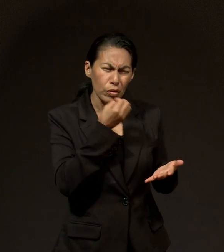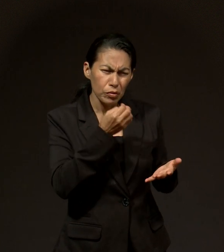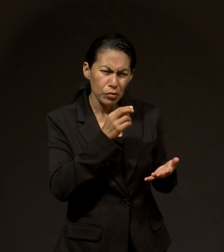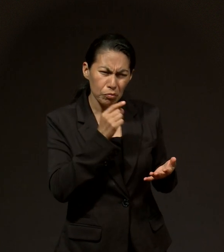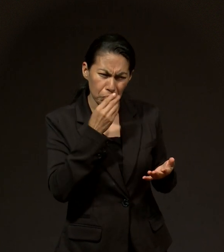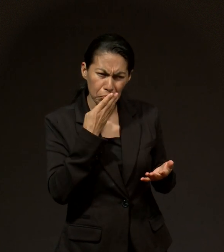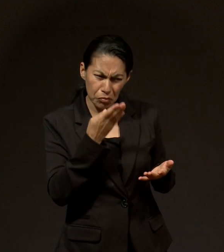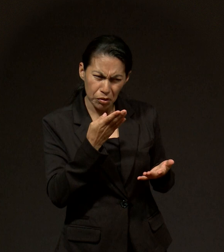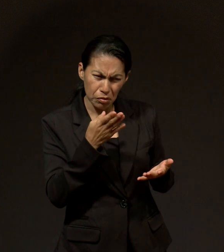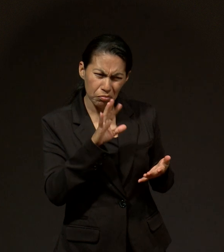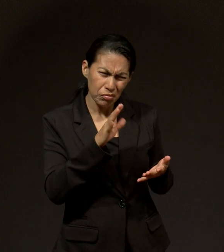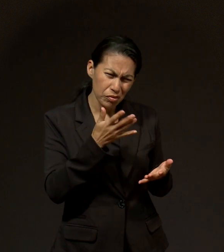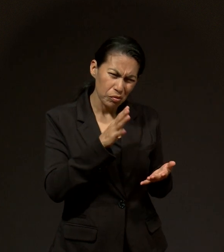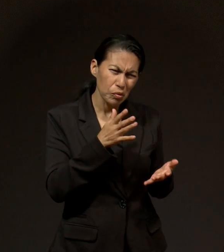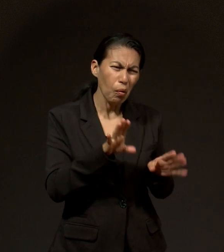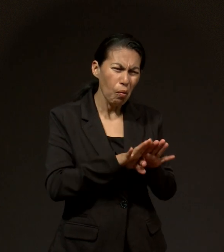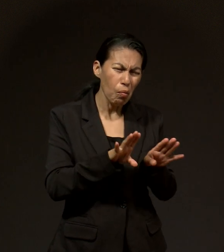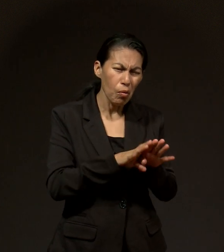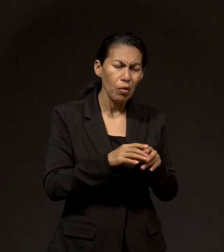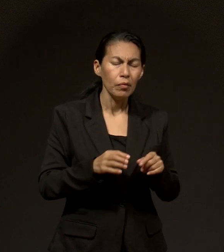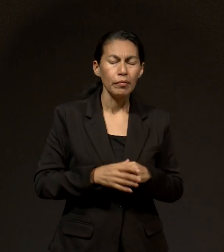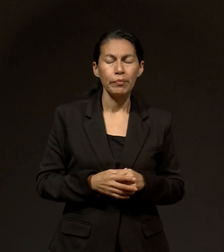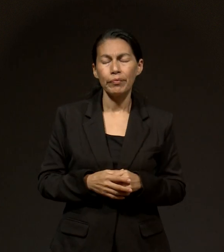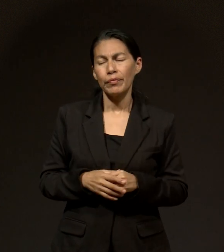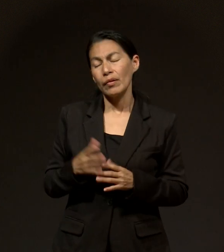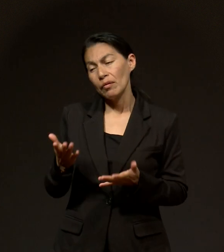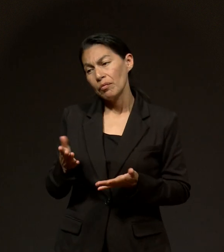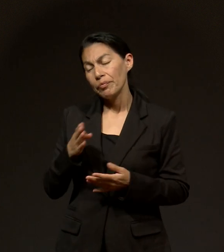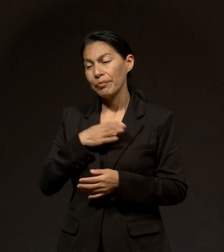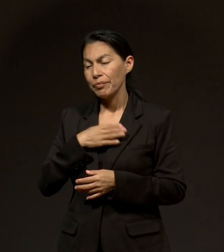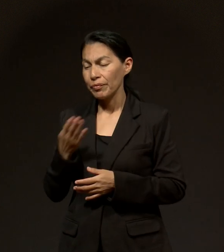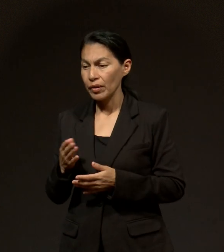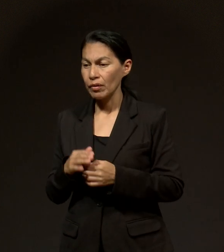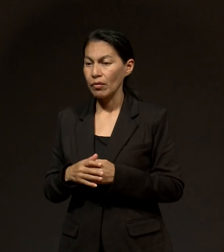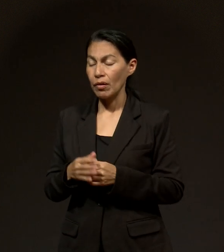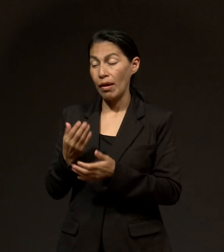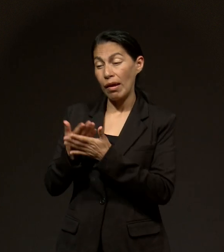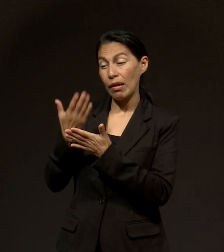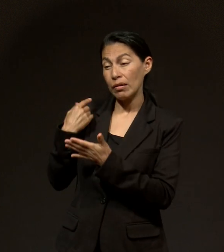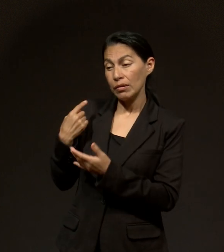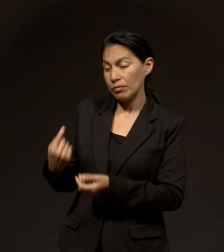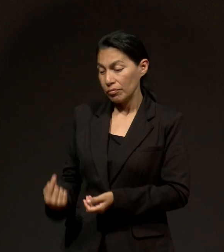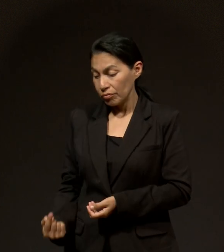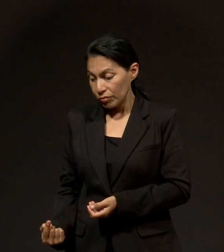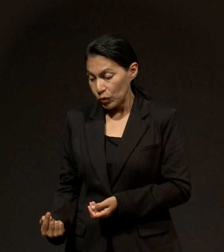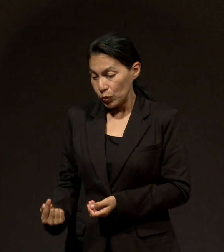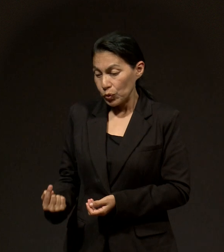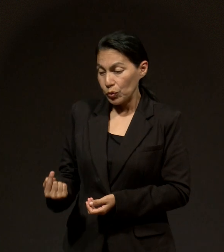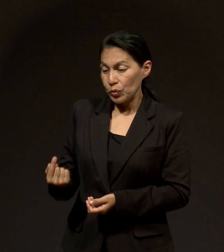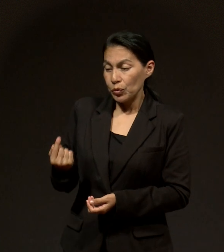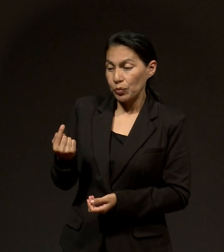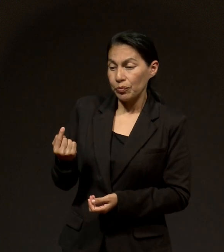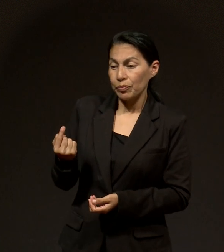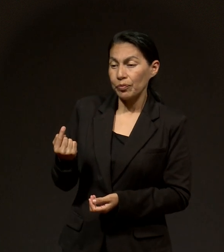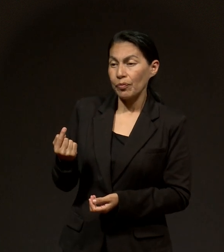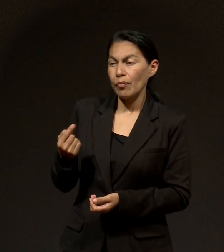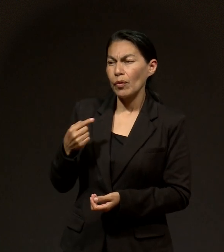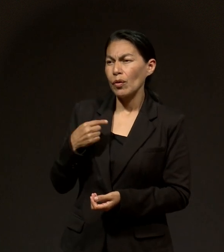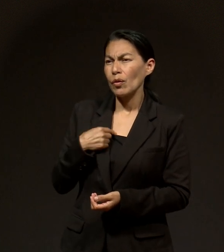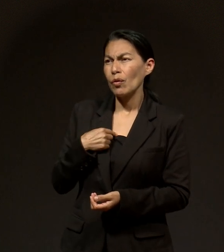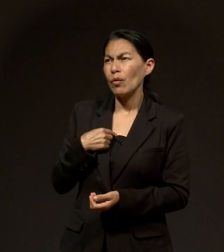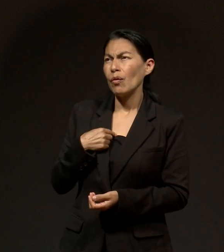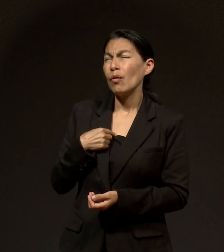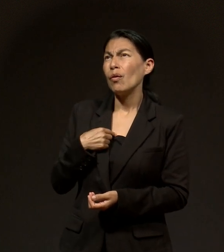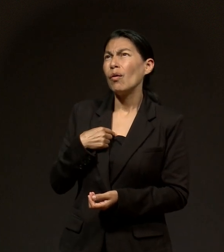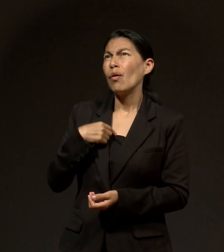¿Ha cambiado, ha mejorado? Cuéntanos algo. Bueno, pues desde muy chiquita, yo